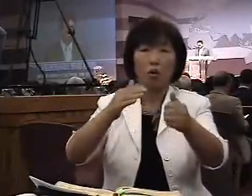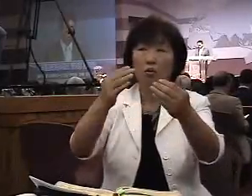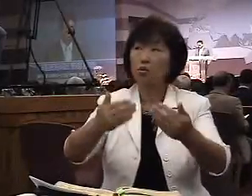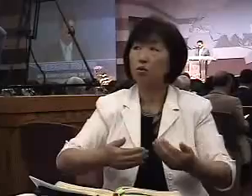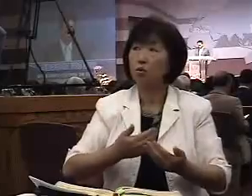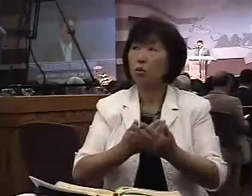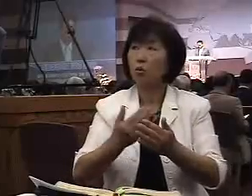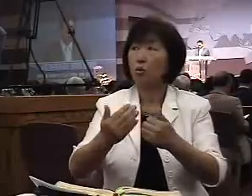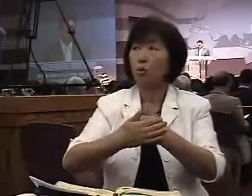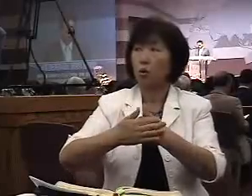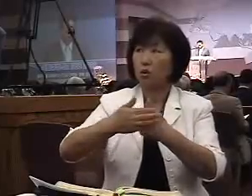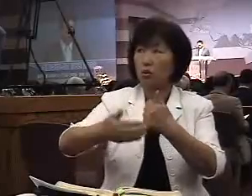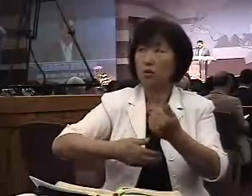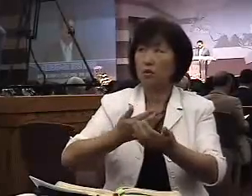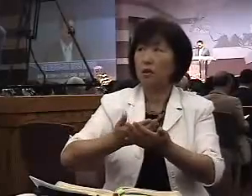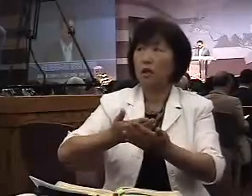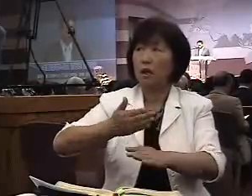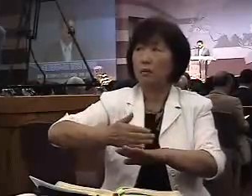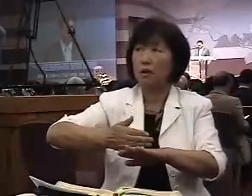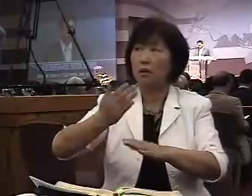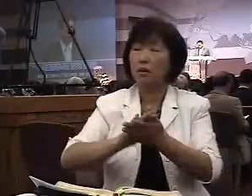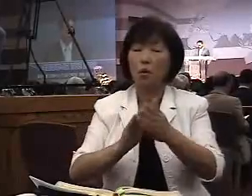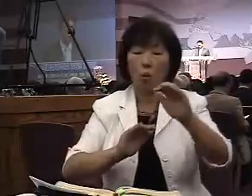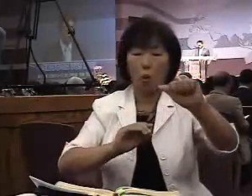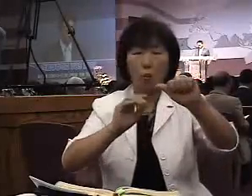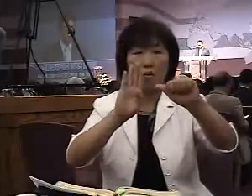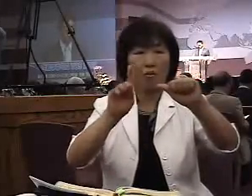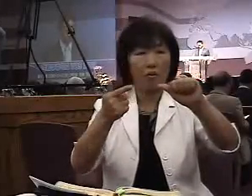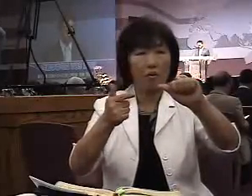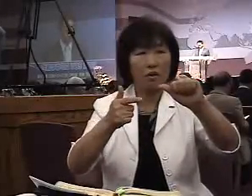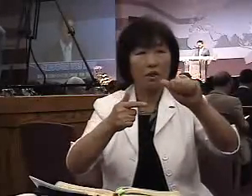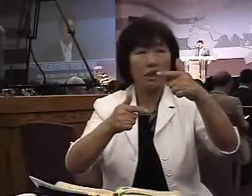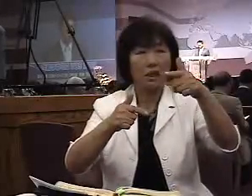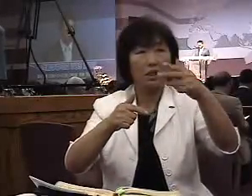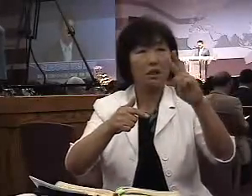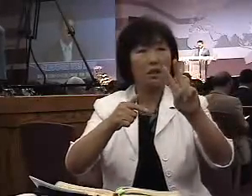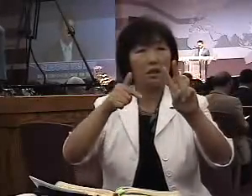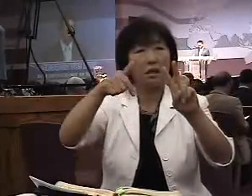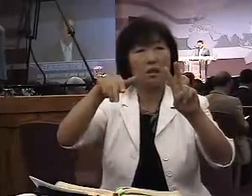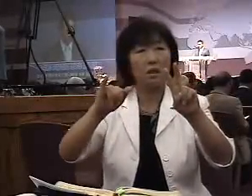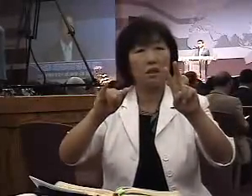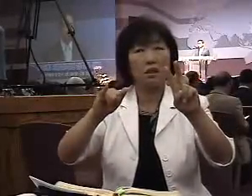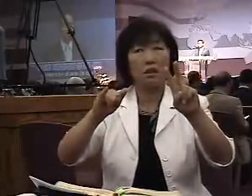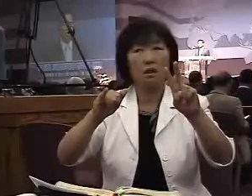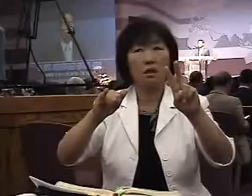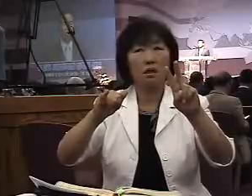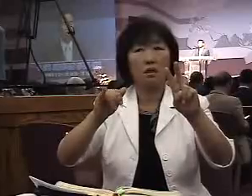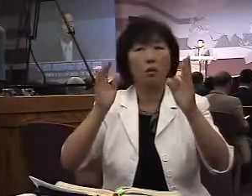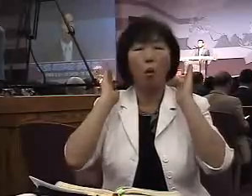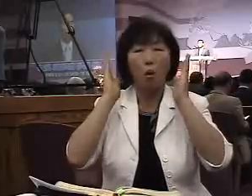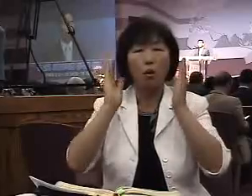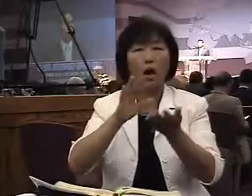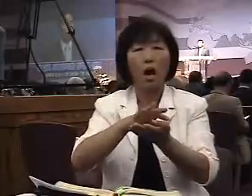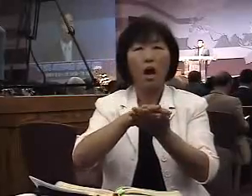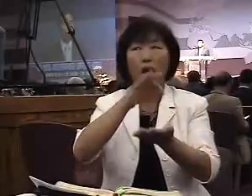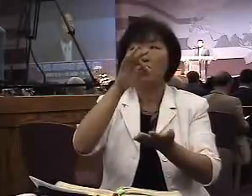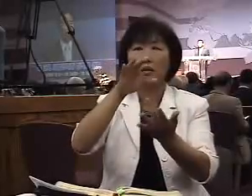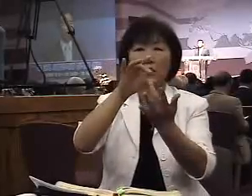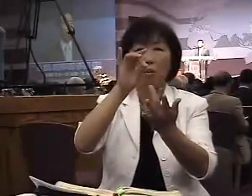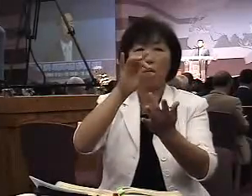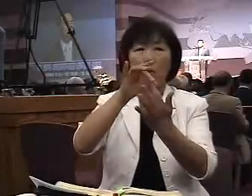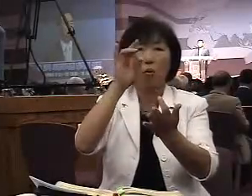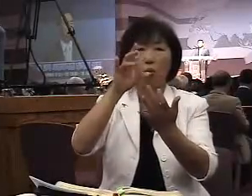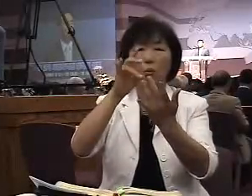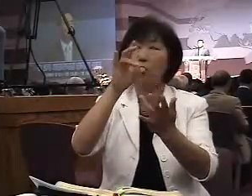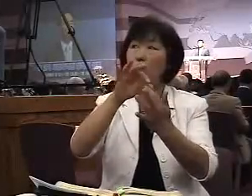도와주시면 감사하겠습니다. 5번 보시면요. 제2기 사랑장학회 장학생 선발하는데요. 두